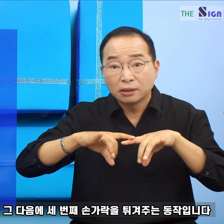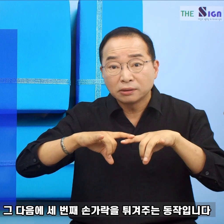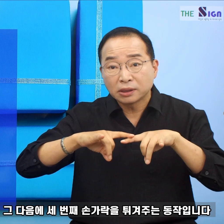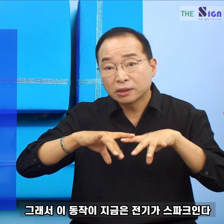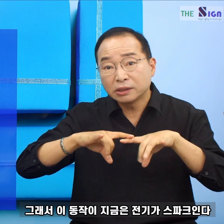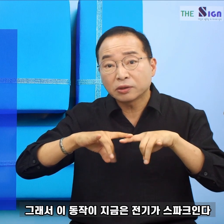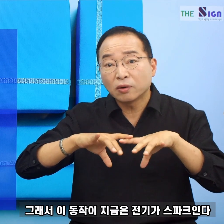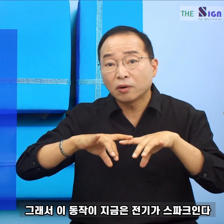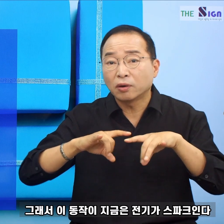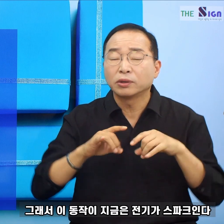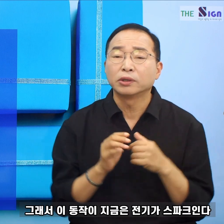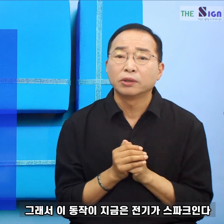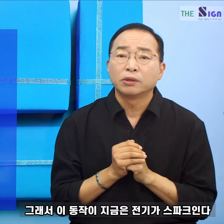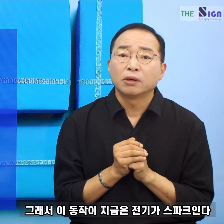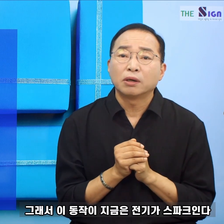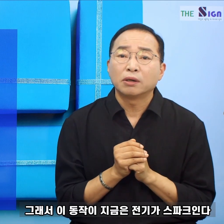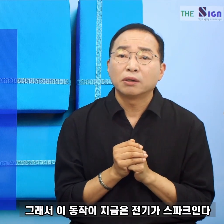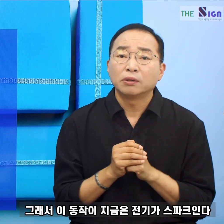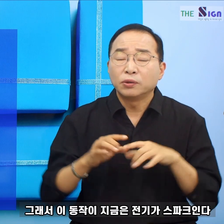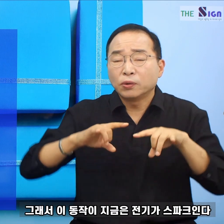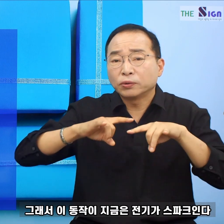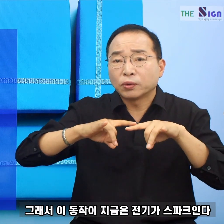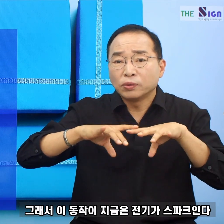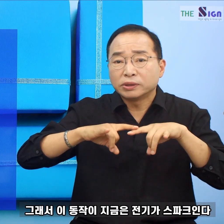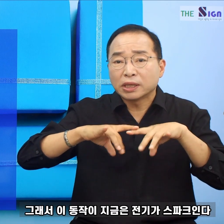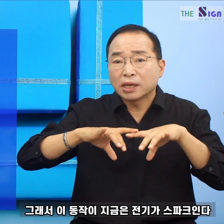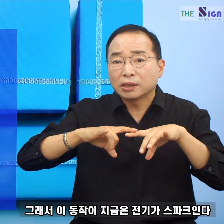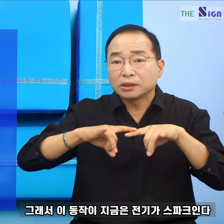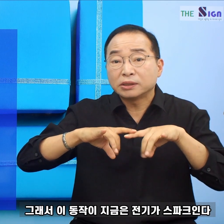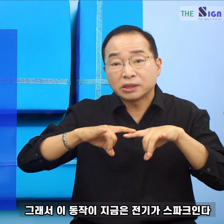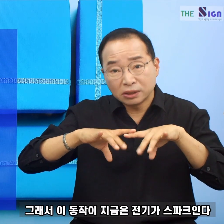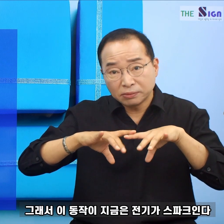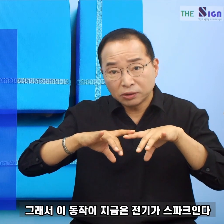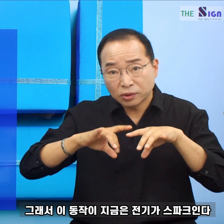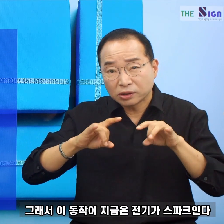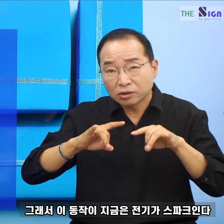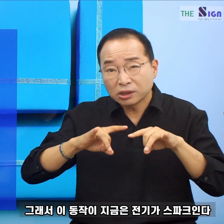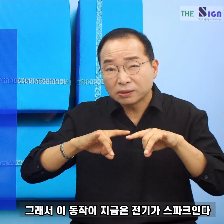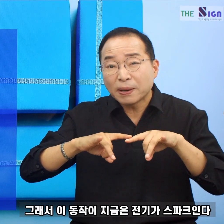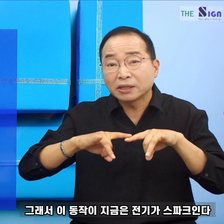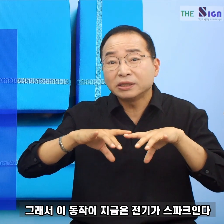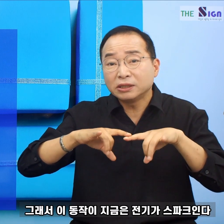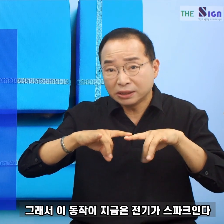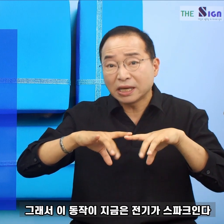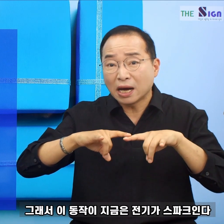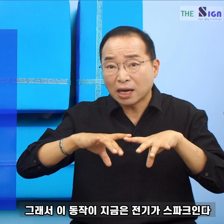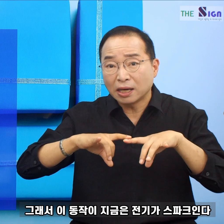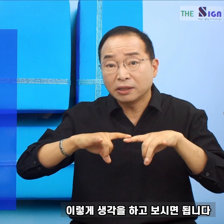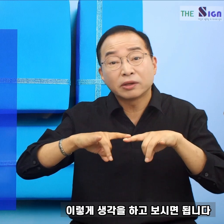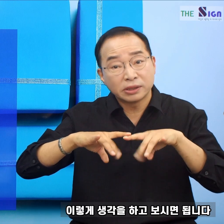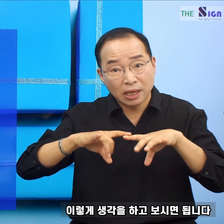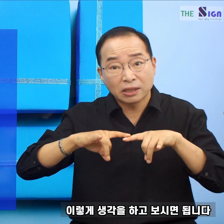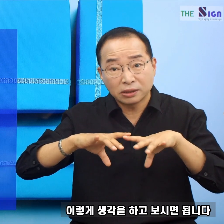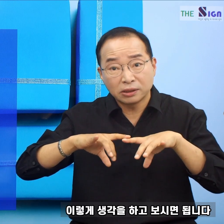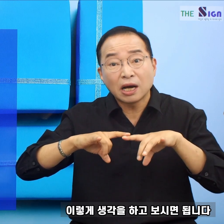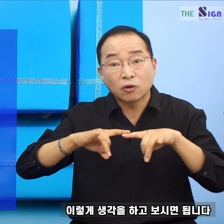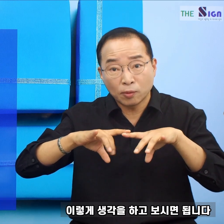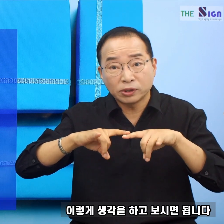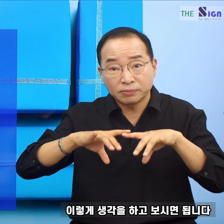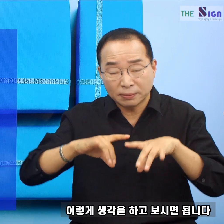자, 그래서 요 동작이 지금은 여기 전기가 스파크인다 이렇게 생각을 하고 보시면 됩니다.